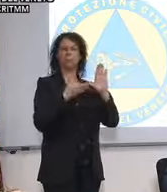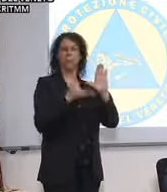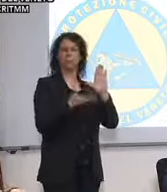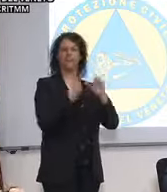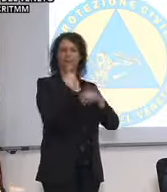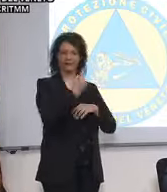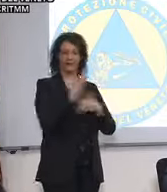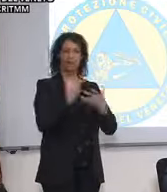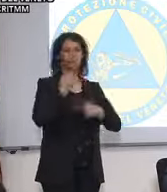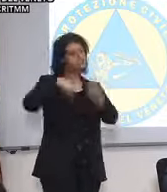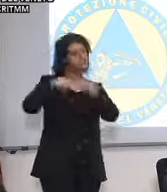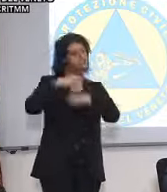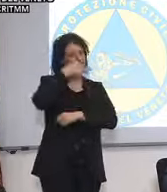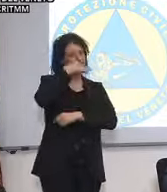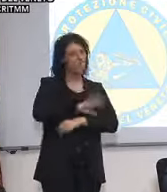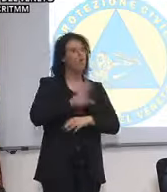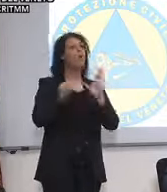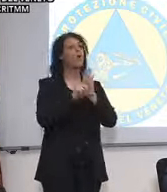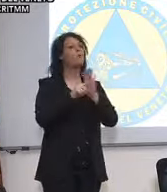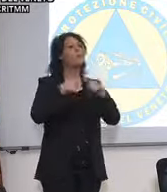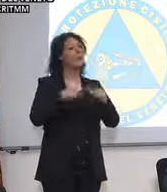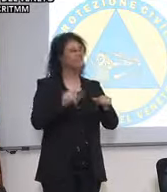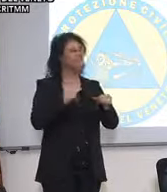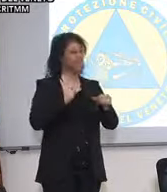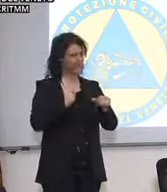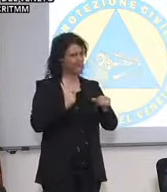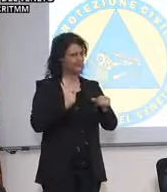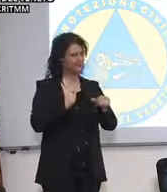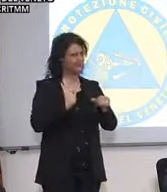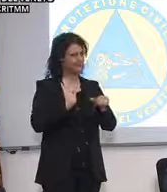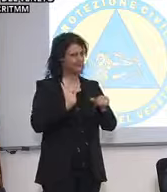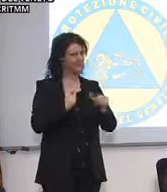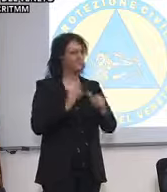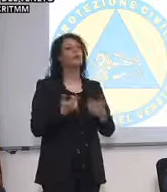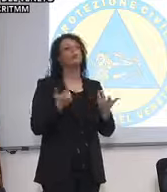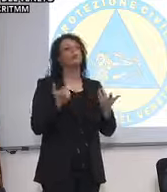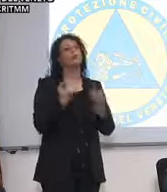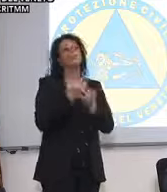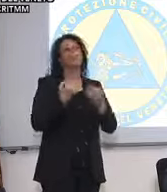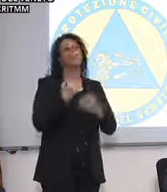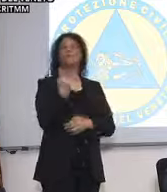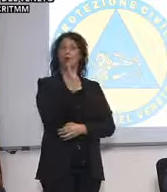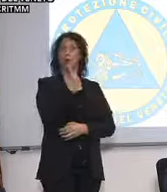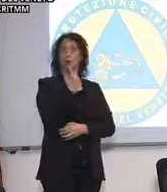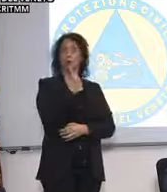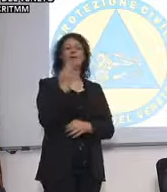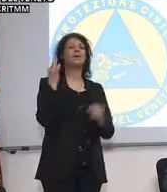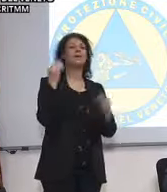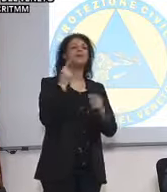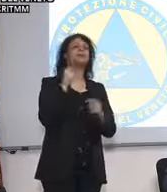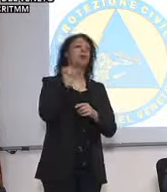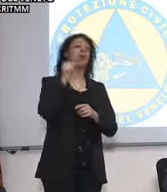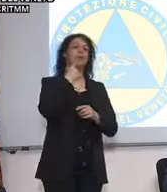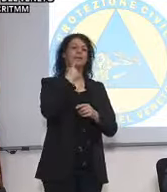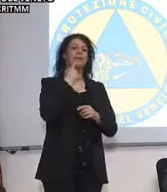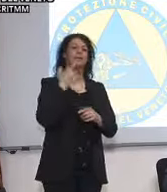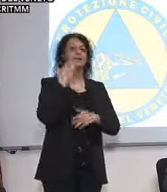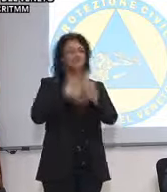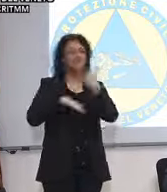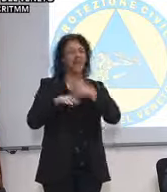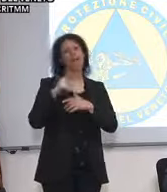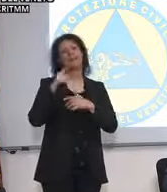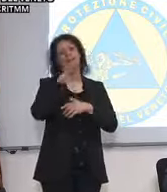muovere all'interno del proprio comune. Naturalmente le persone che per vari motivi non possono muoversi da sole hanno bisogno di un accompagnatore. Questo vale anche per i